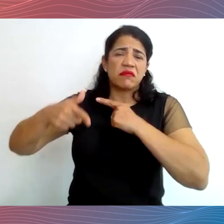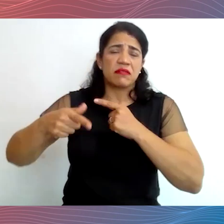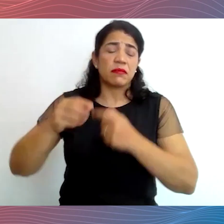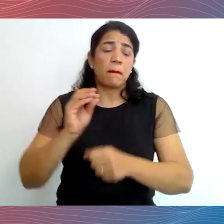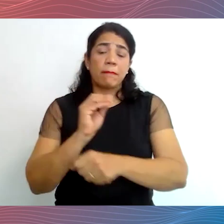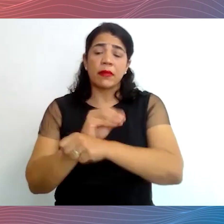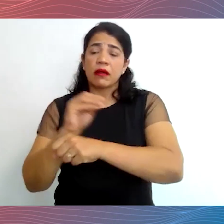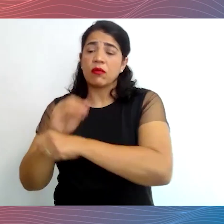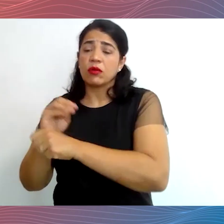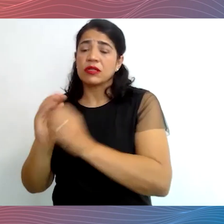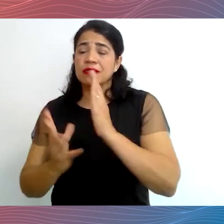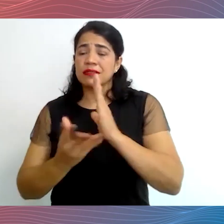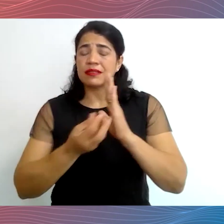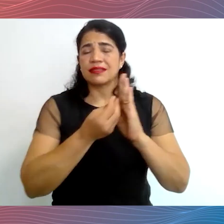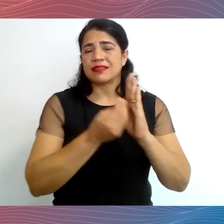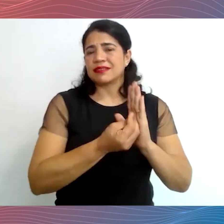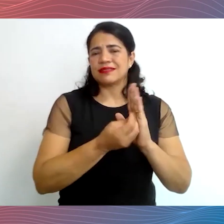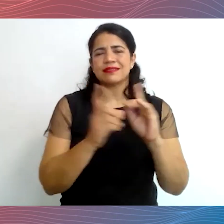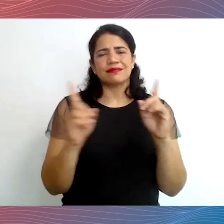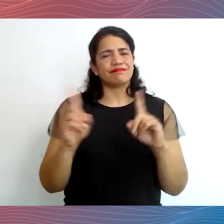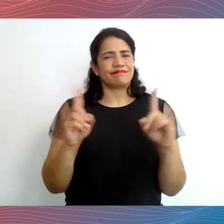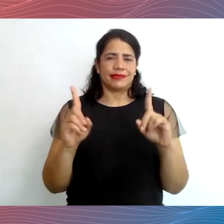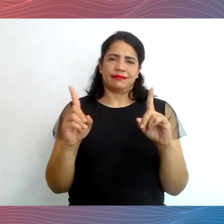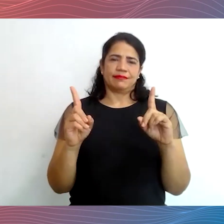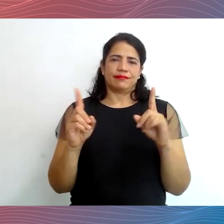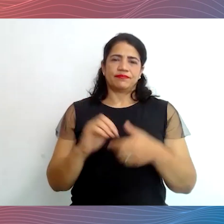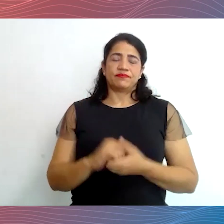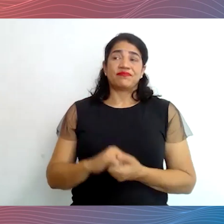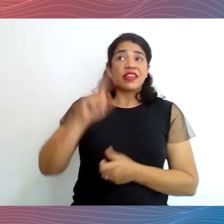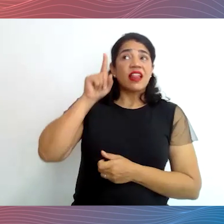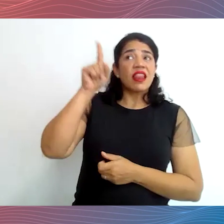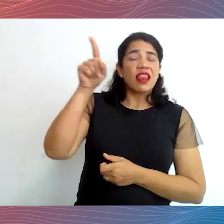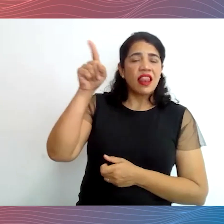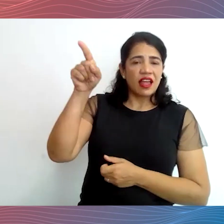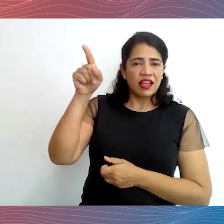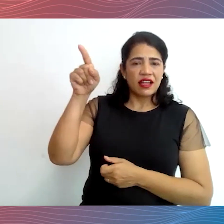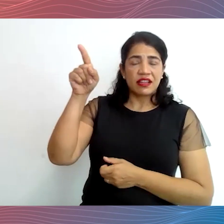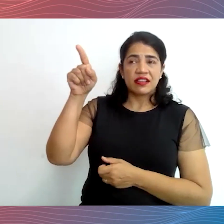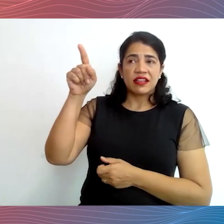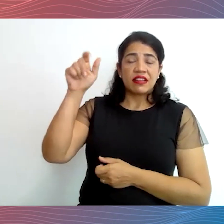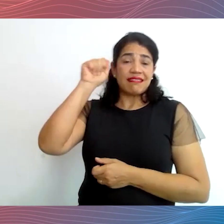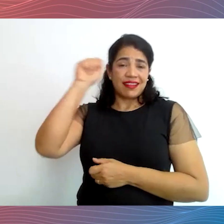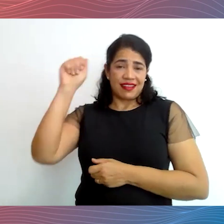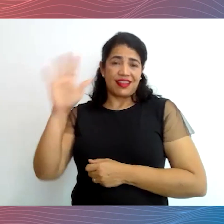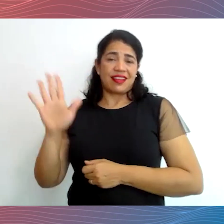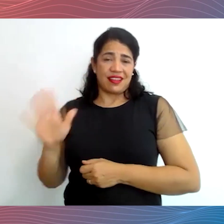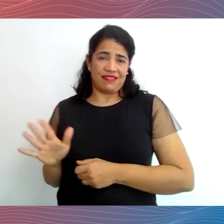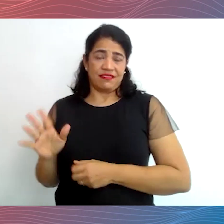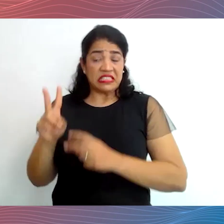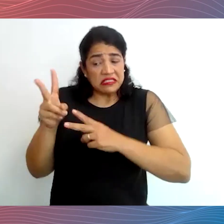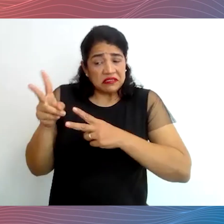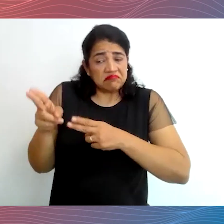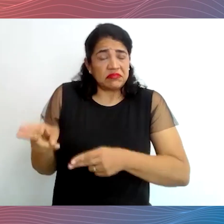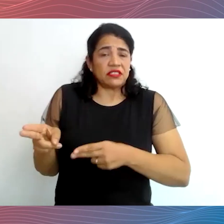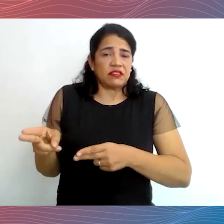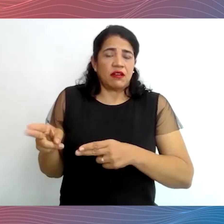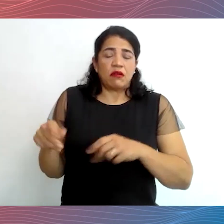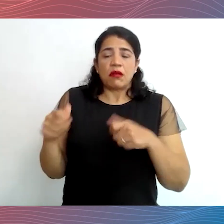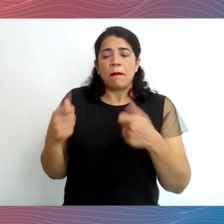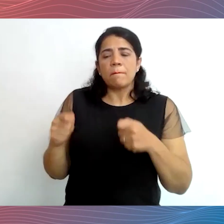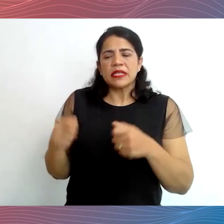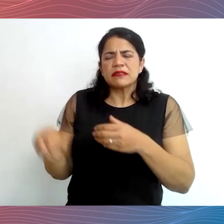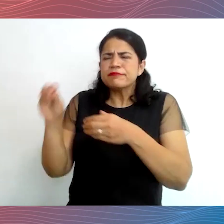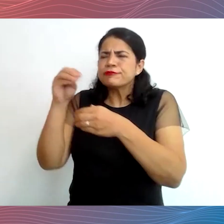O continente africano estava desse jeito, exigia das nossas ofertas para manter, e essa manutenção não saía muito do